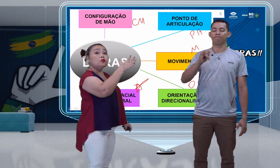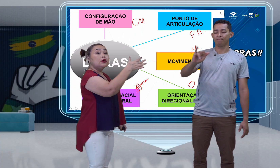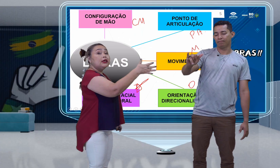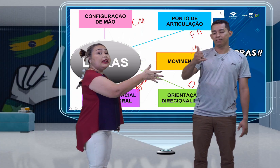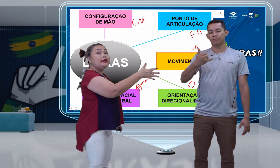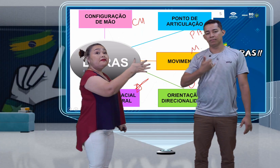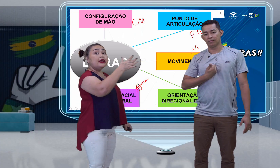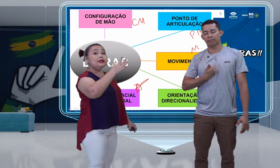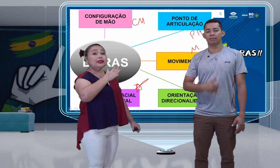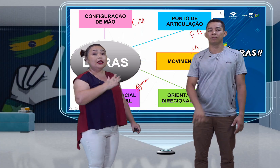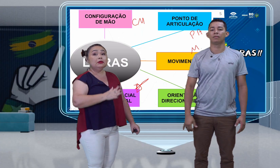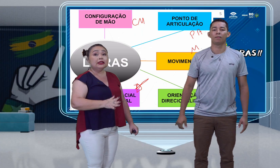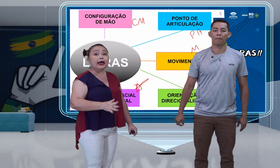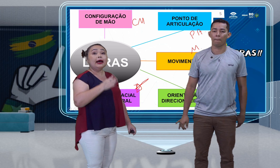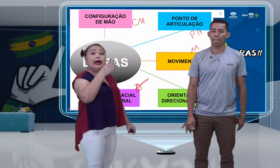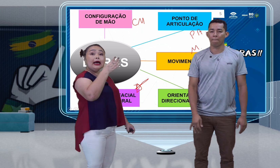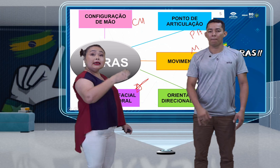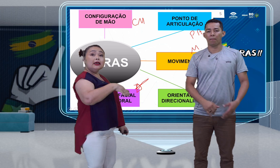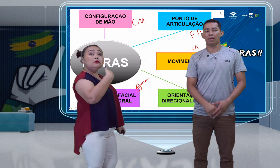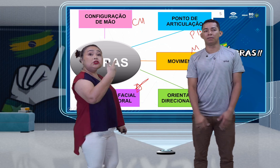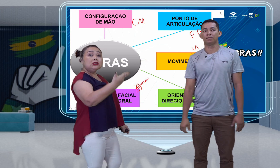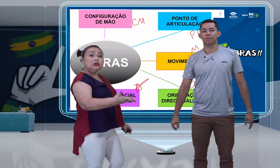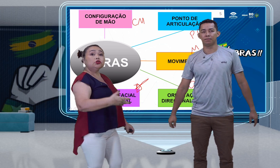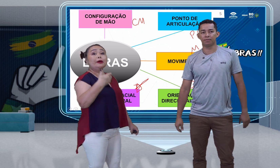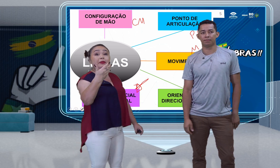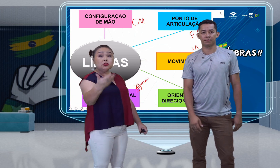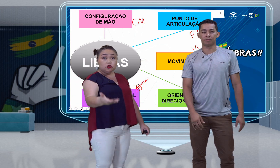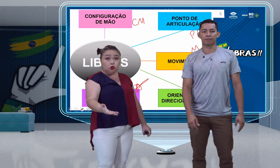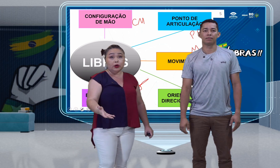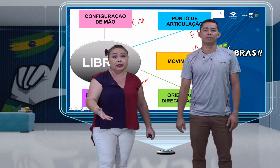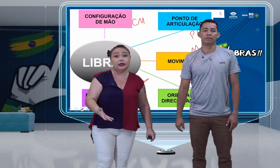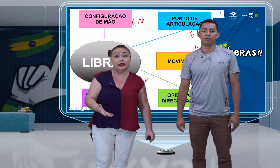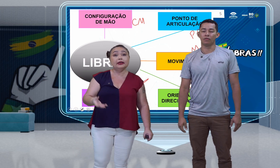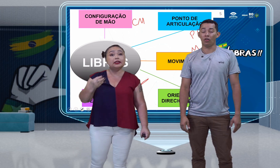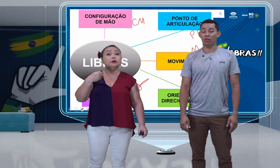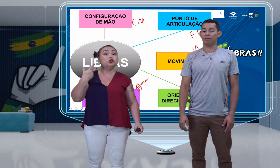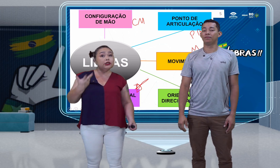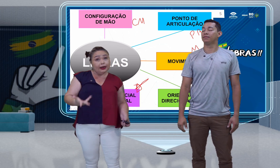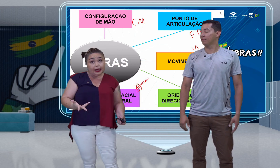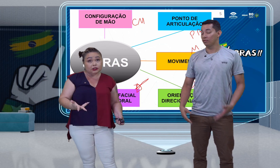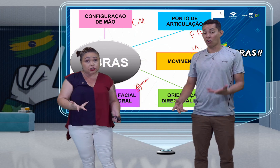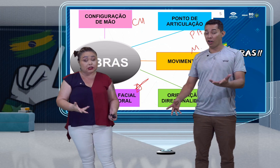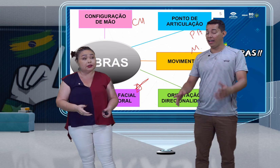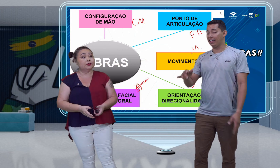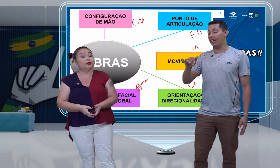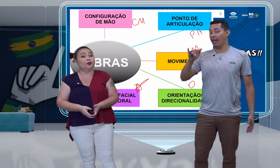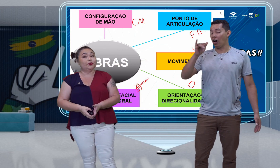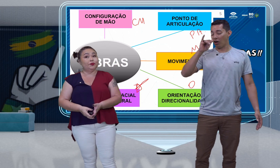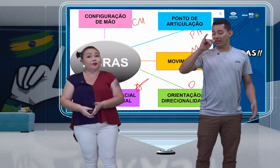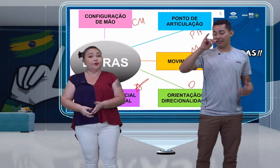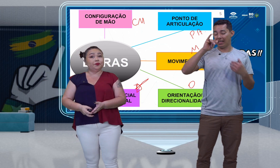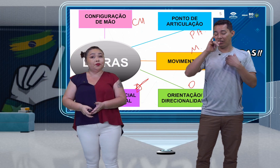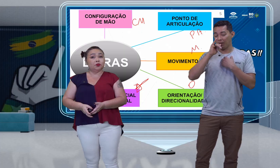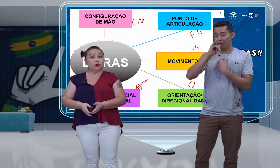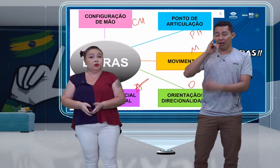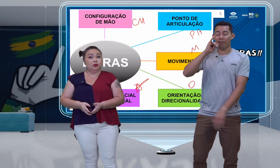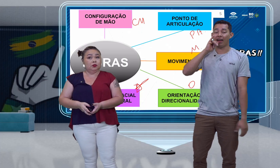direção, ele vai determinar a quem eu me dirijo, a pessoa, né, em termos de gramática. Olha aí que legal. De mim para